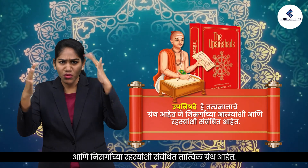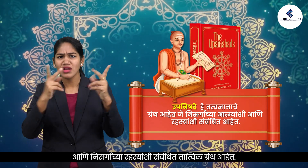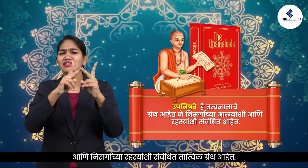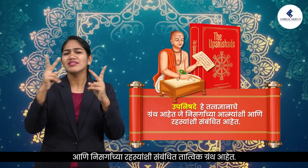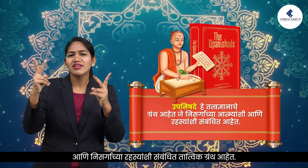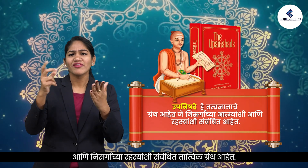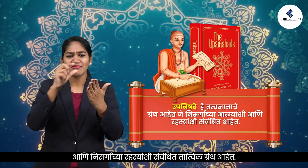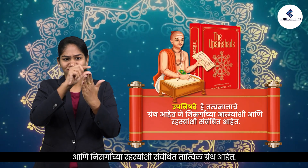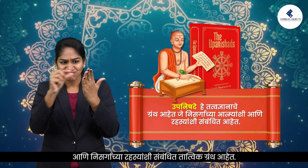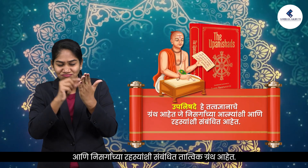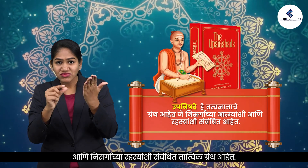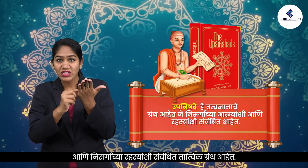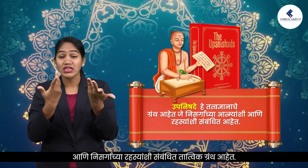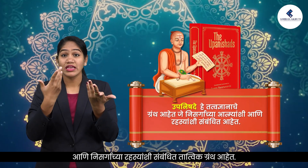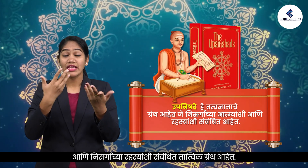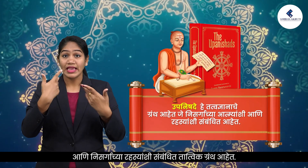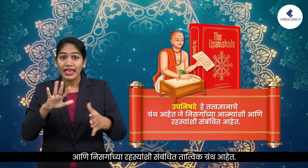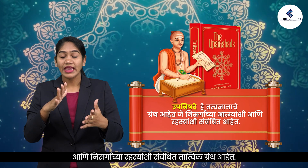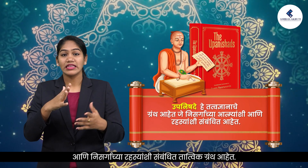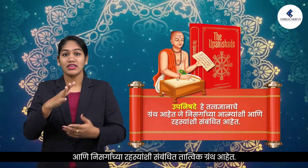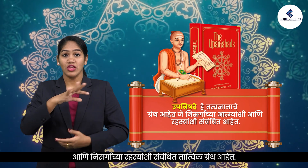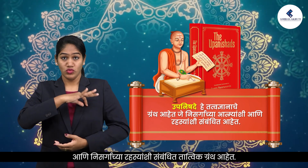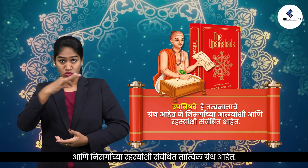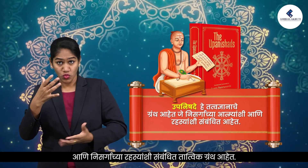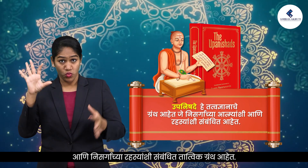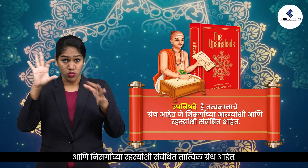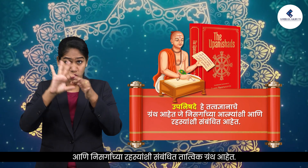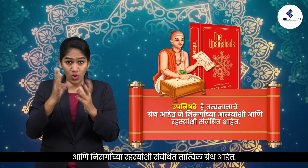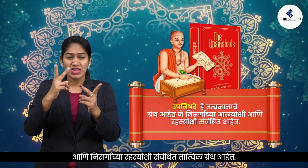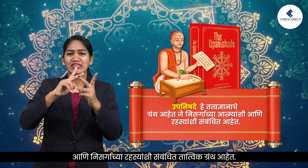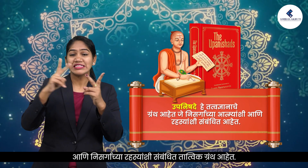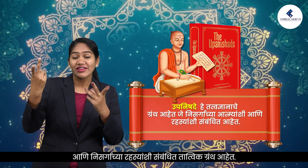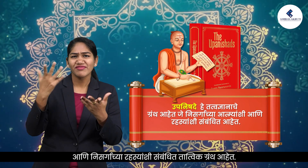आणि निसर्गाच्या रहस्यांशी संबंधित तात्विक ग्रंथ आहेत.